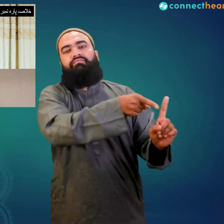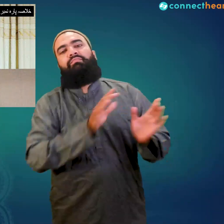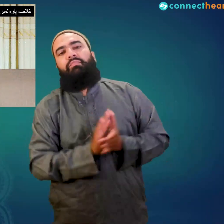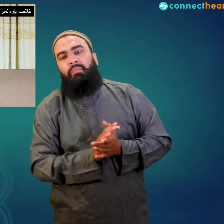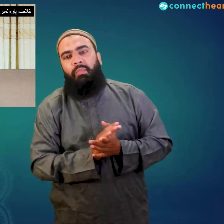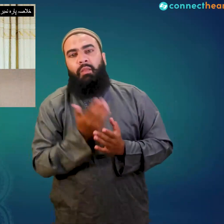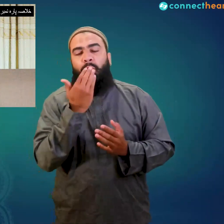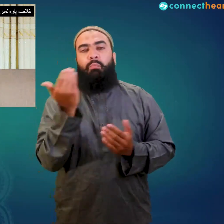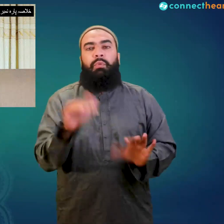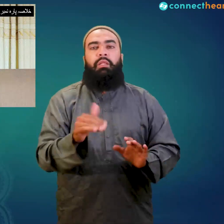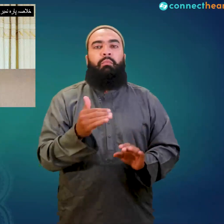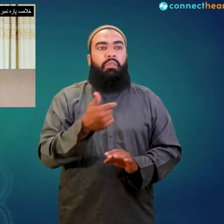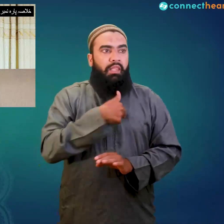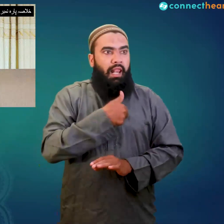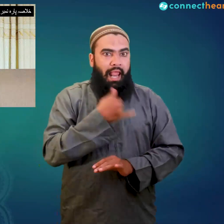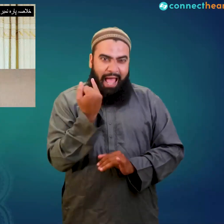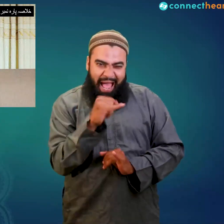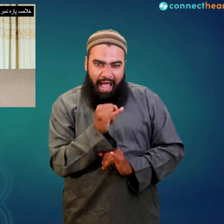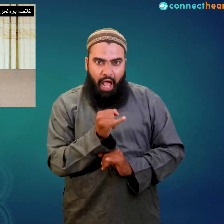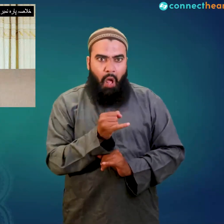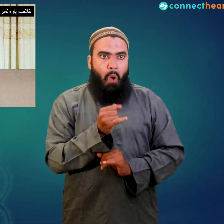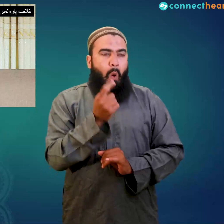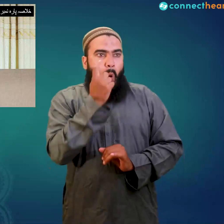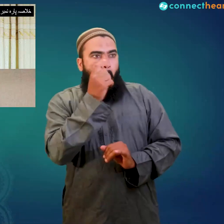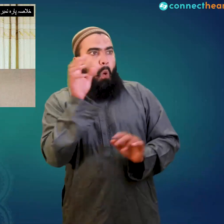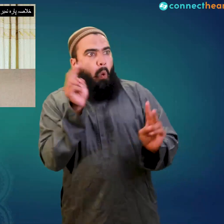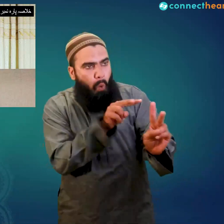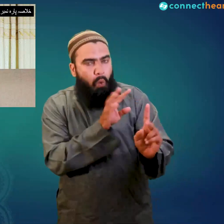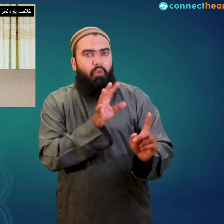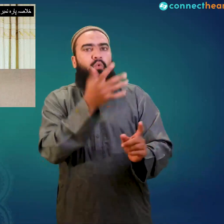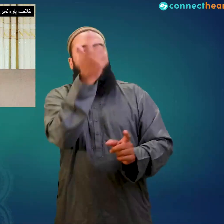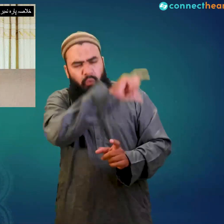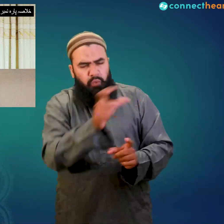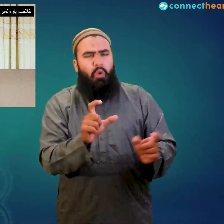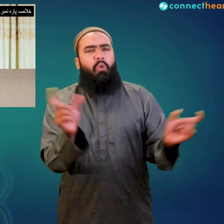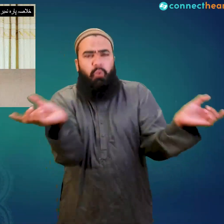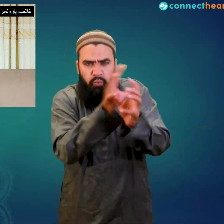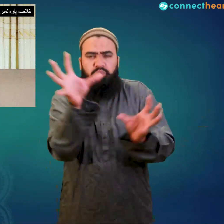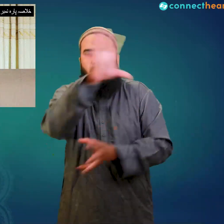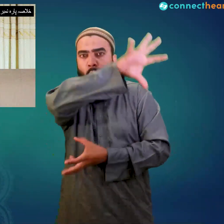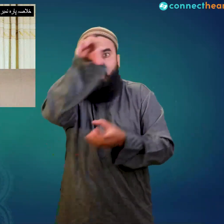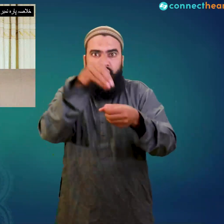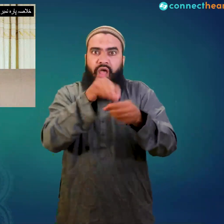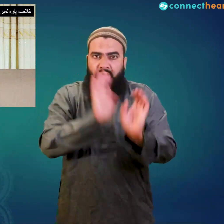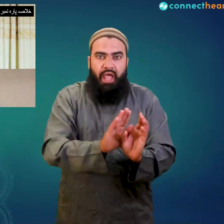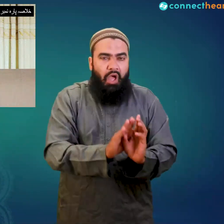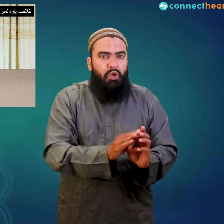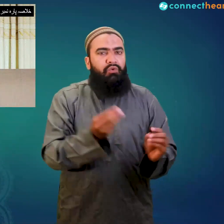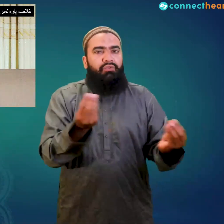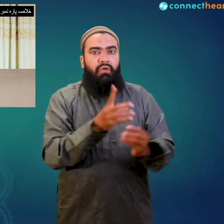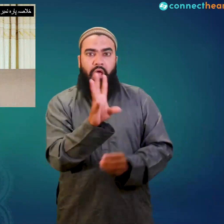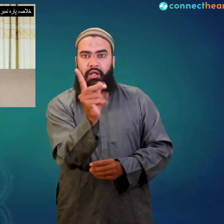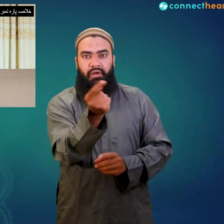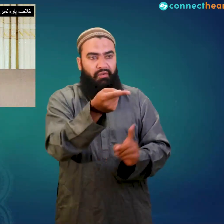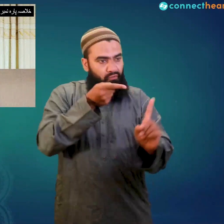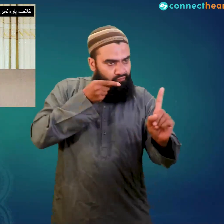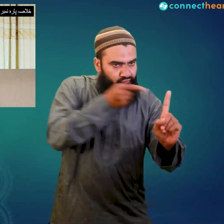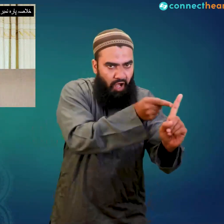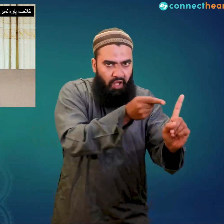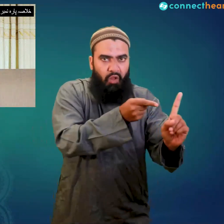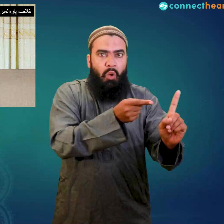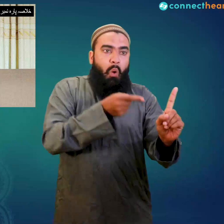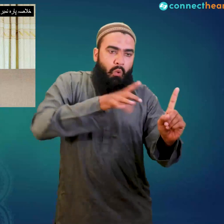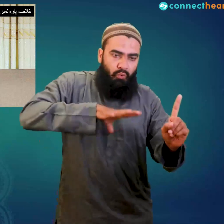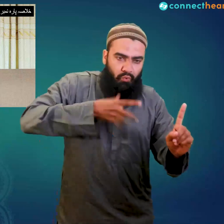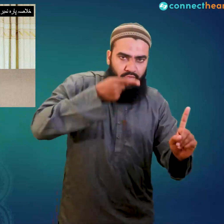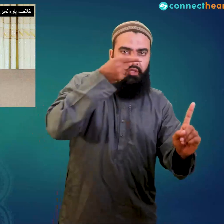خواہشات، نفسانی خواہشات پر چلنا شروع ہو گئے، اور فرمایا کہ یہی گمراہی ہے کہ حق کو نہ ماننا اور نفسانی خواہشات